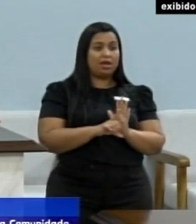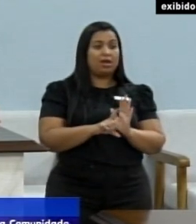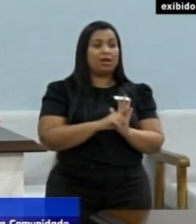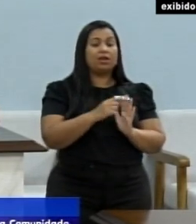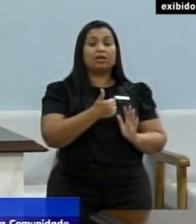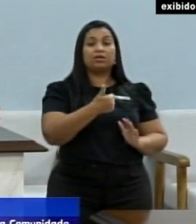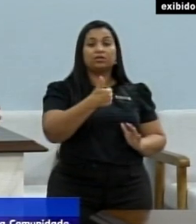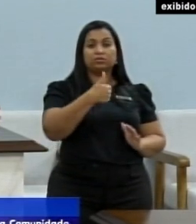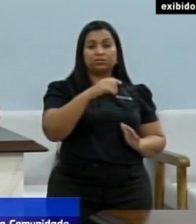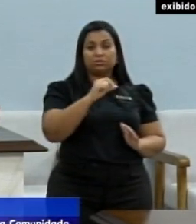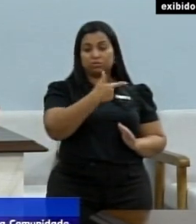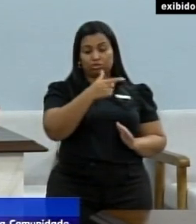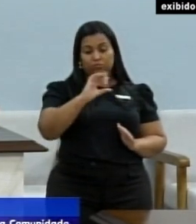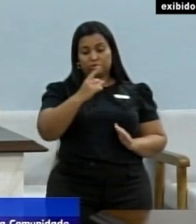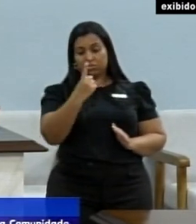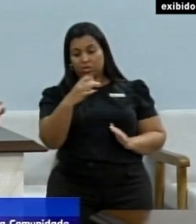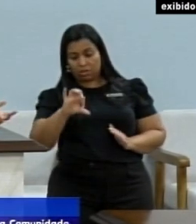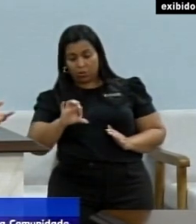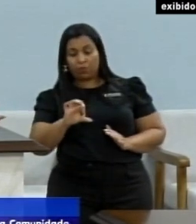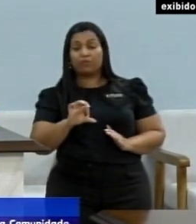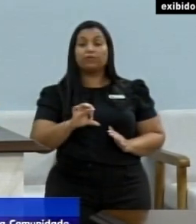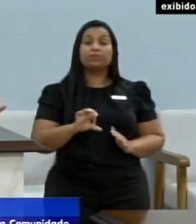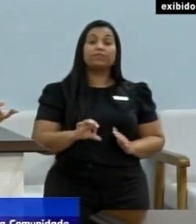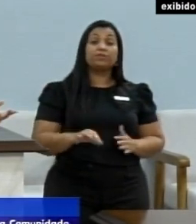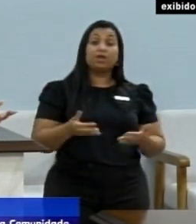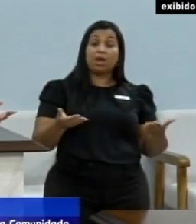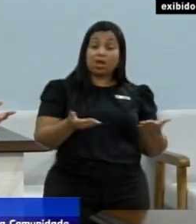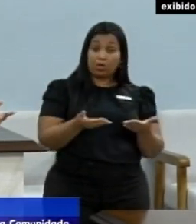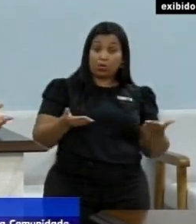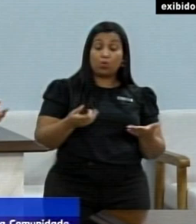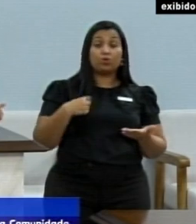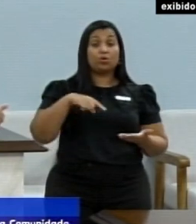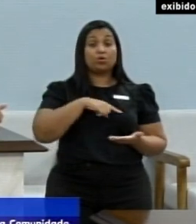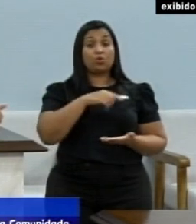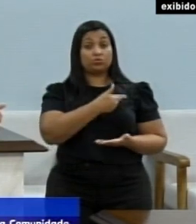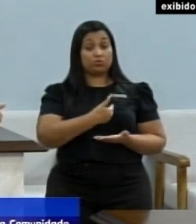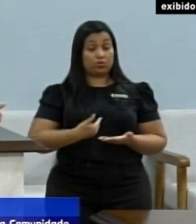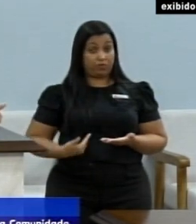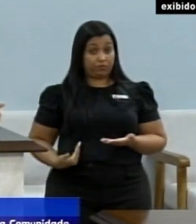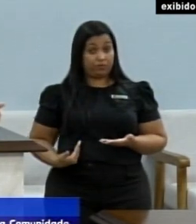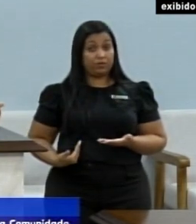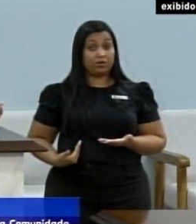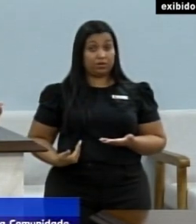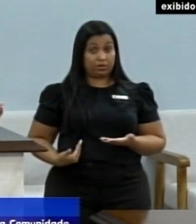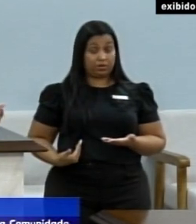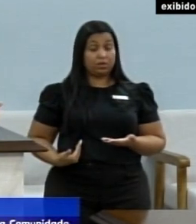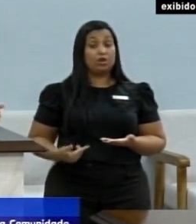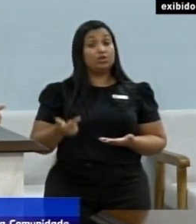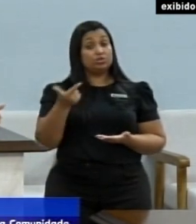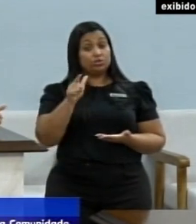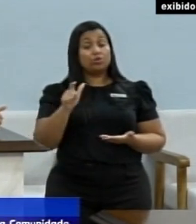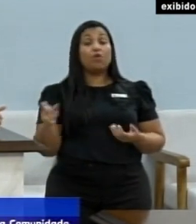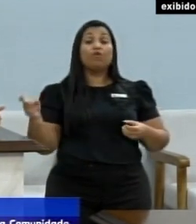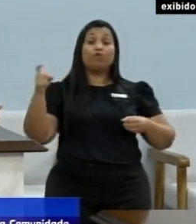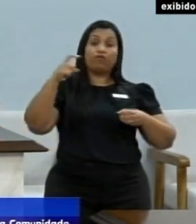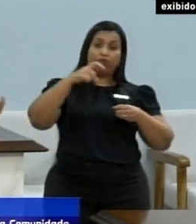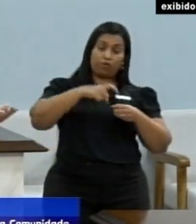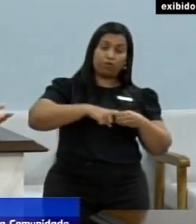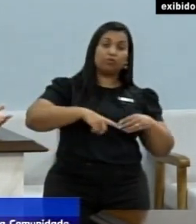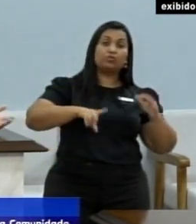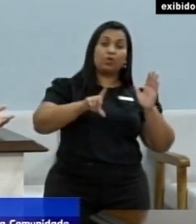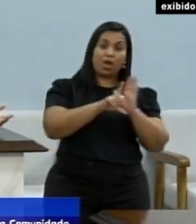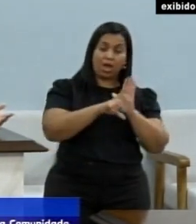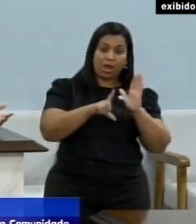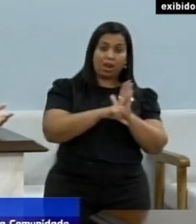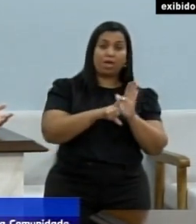né, doutor? E agora, através do nosso governador, novamente veio a mesma lei que já havia sido discutida e que